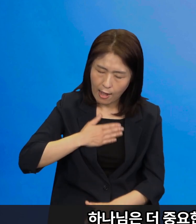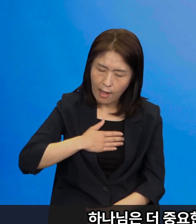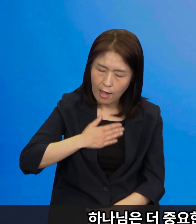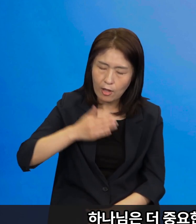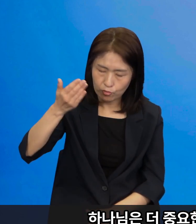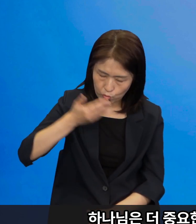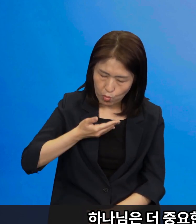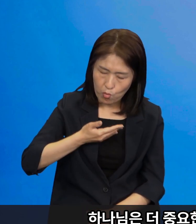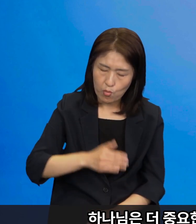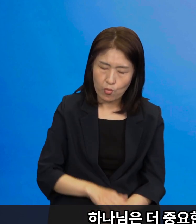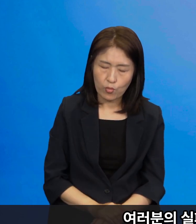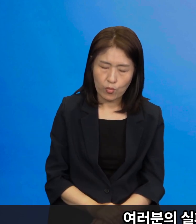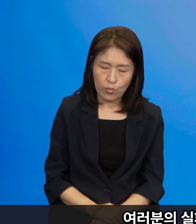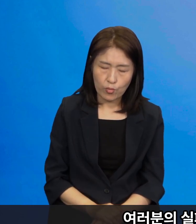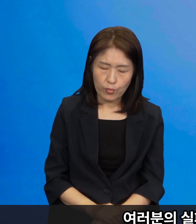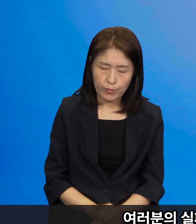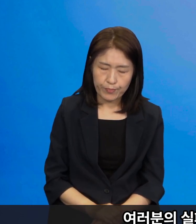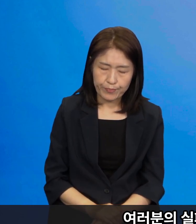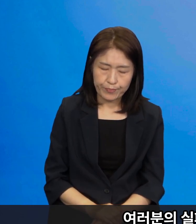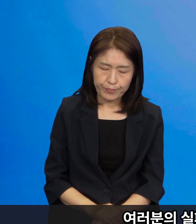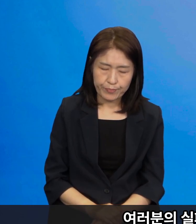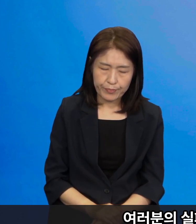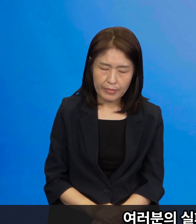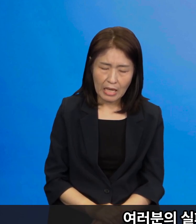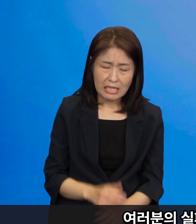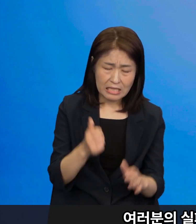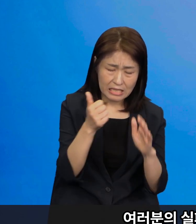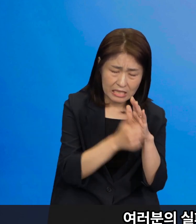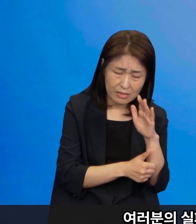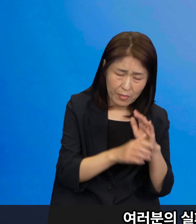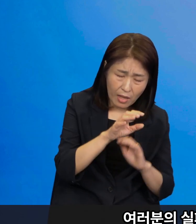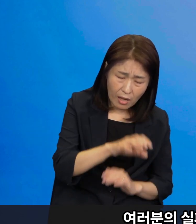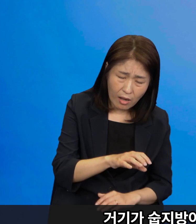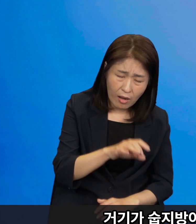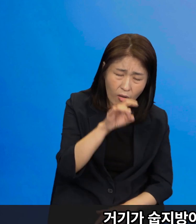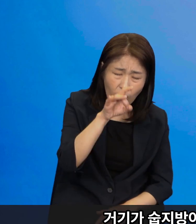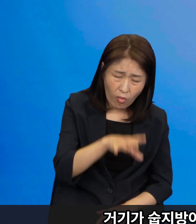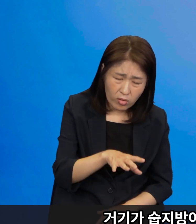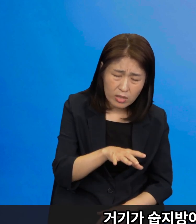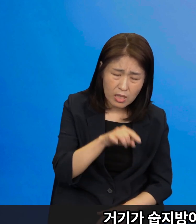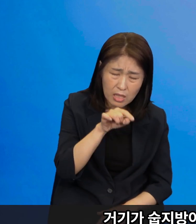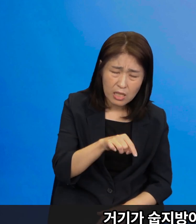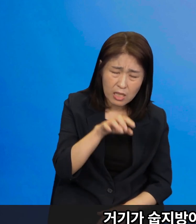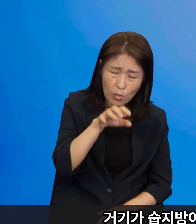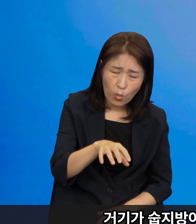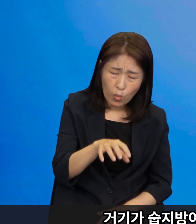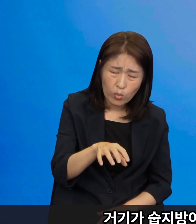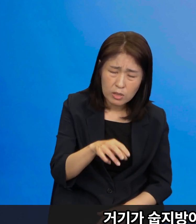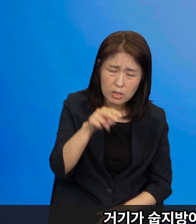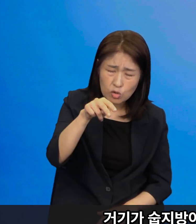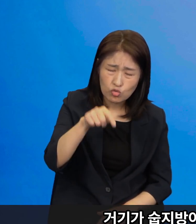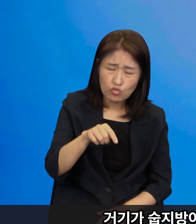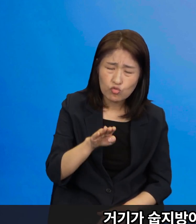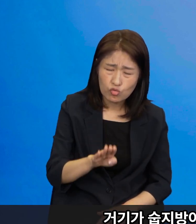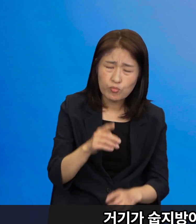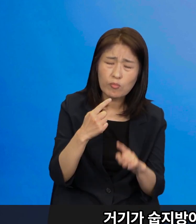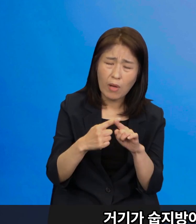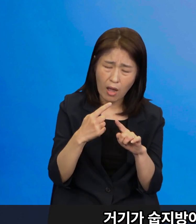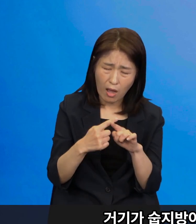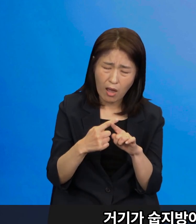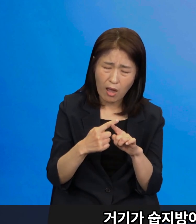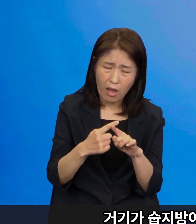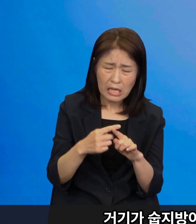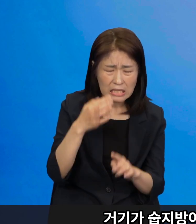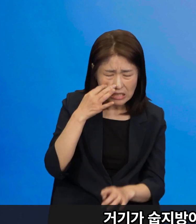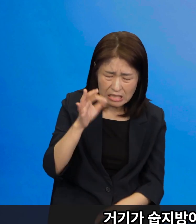것이죠. 여러분의 실패의 자리는 무엇입니까? 거기가 숲지방이에요. 이게 별거